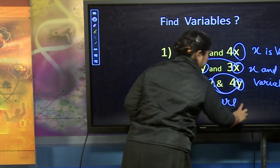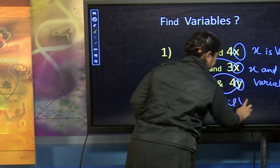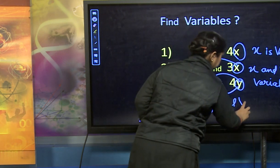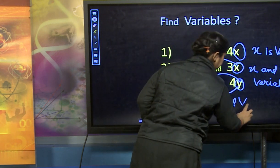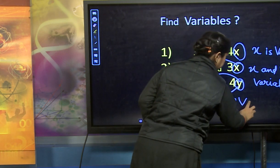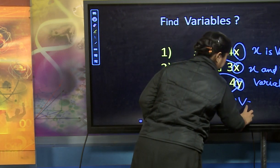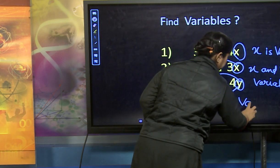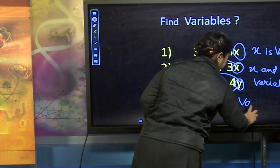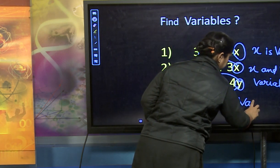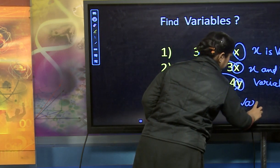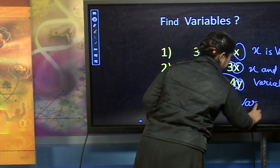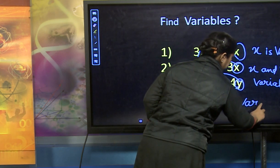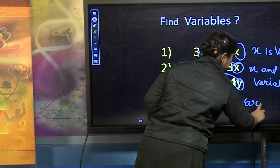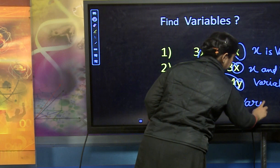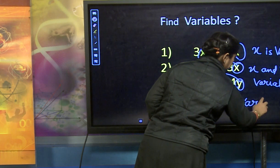मेरे बस होंगे